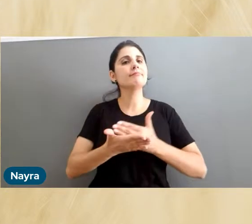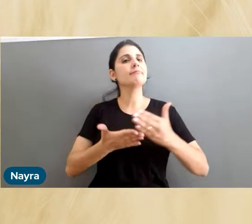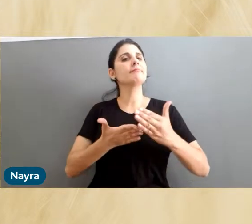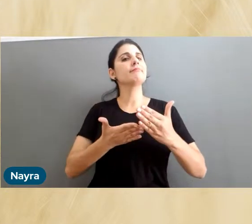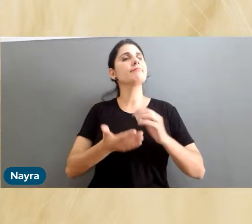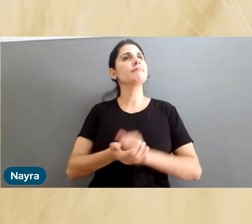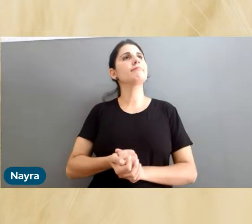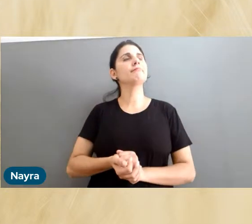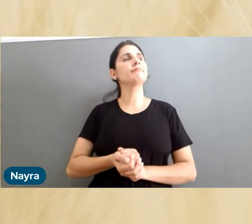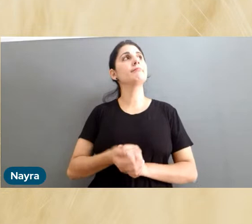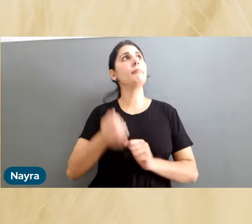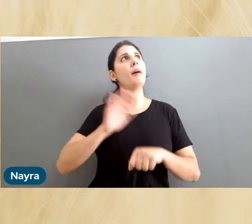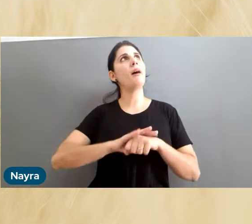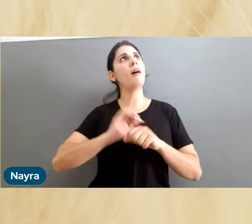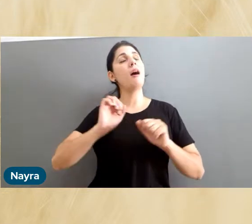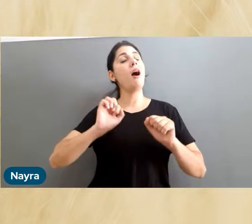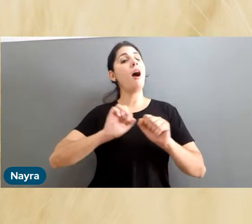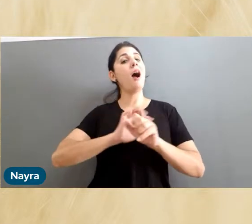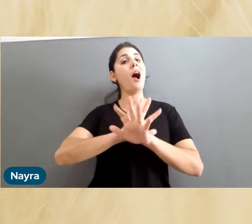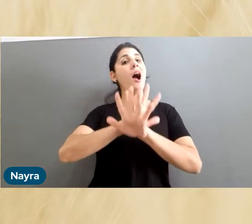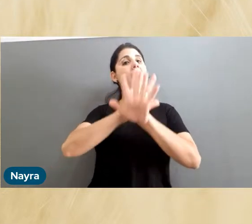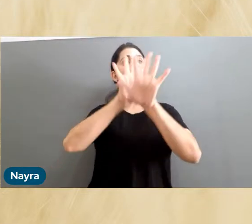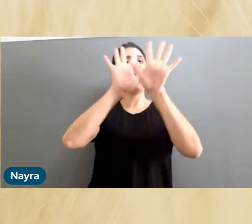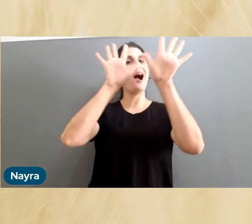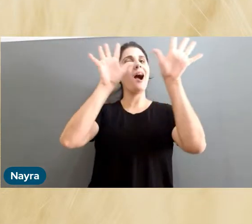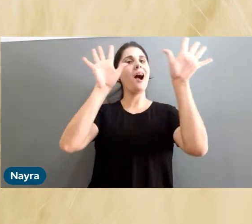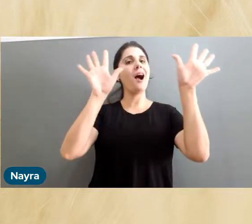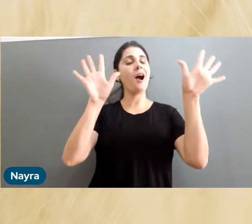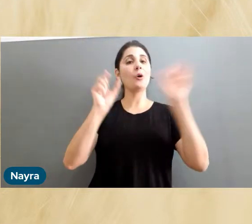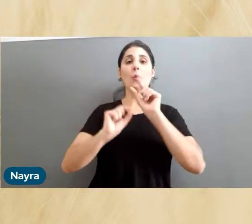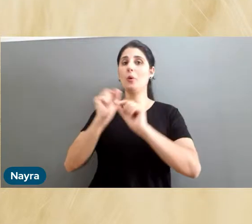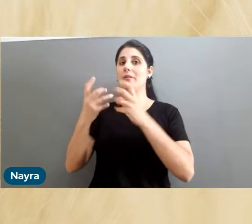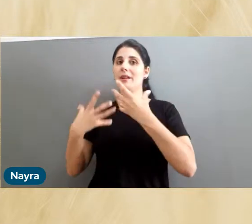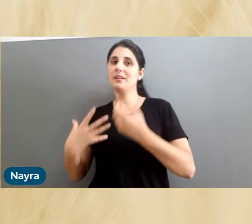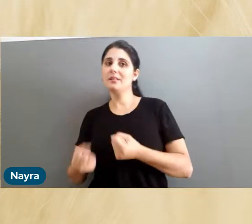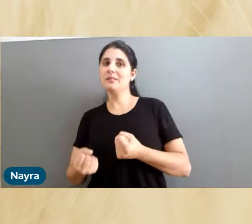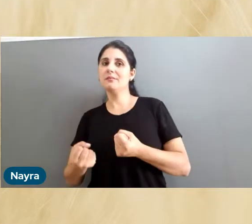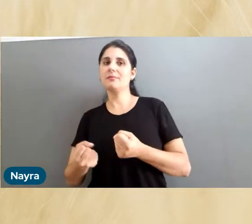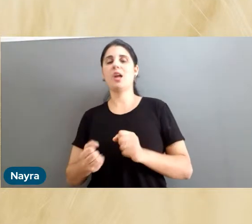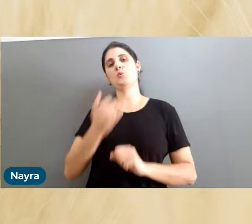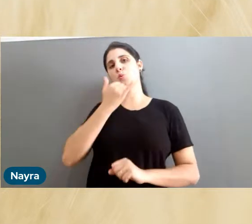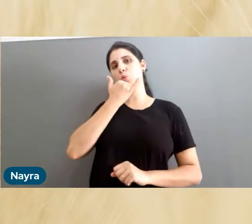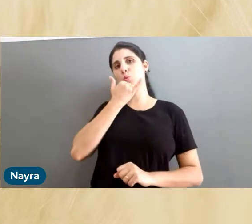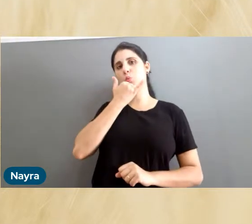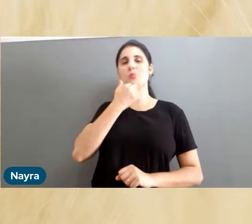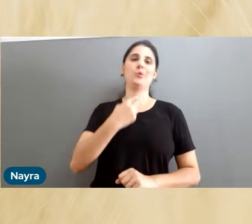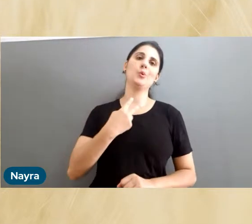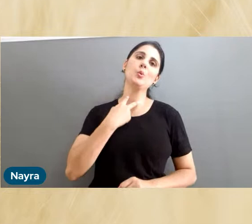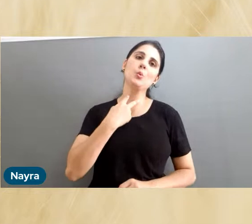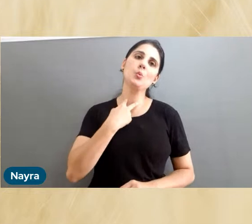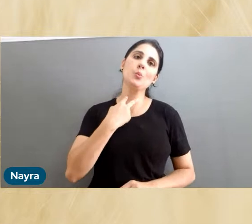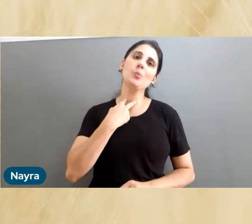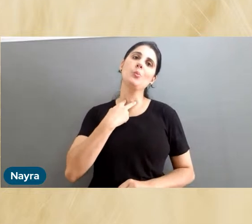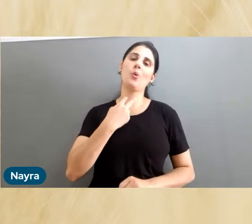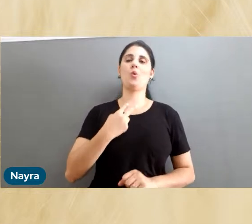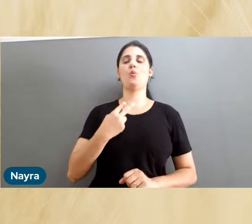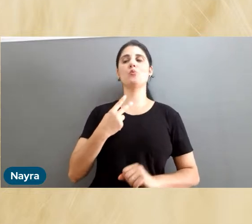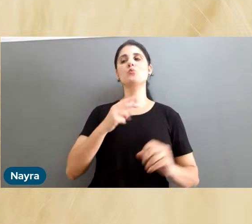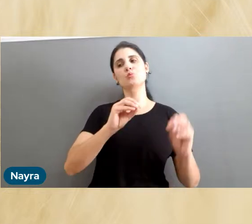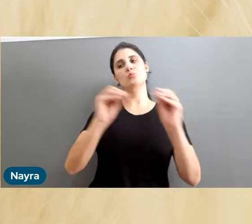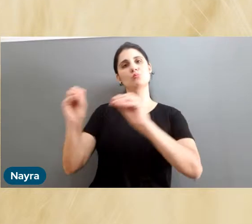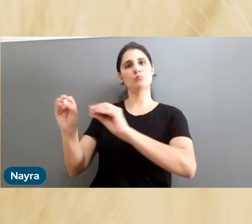melhor clareza aquilo que nós vamos aceitar e aquilo que nós vamos deixar para que outra pessoa